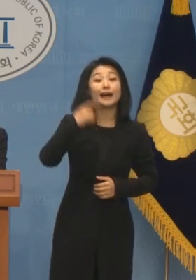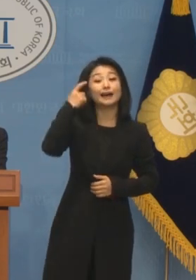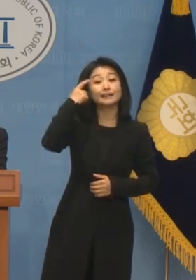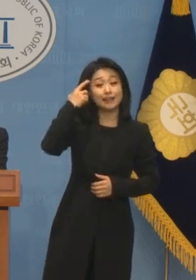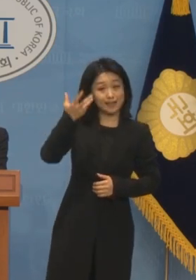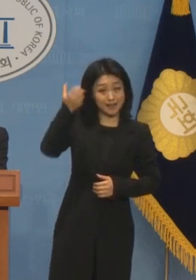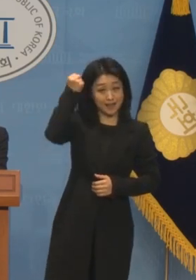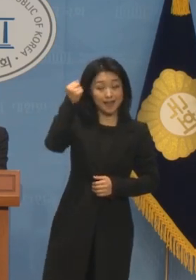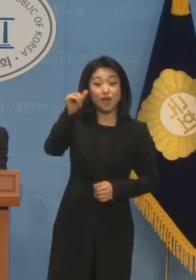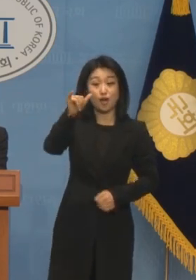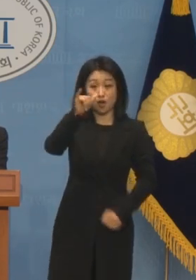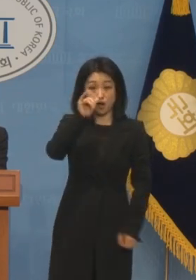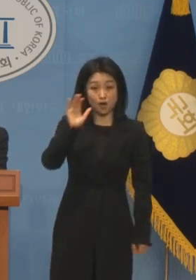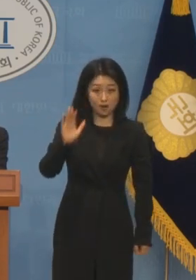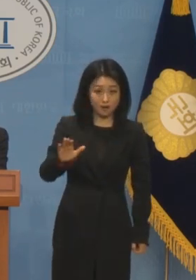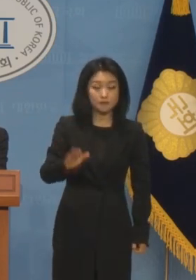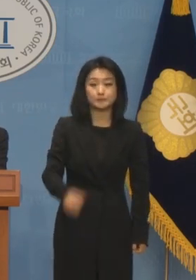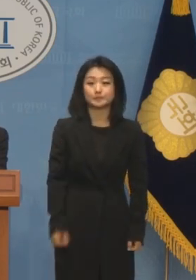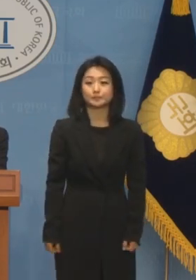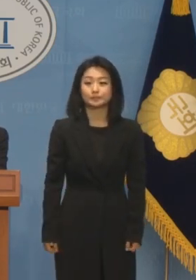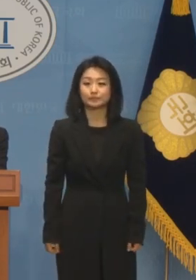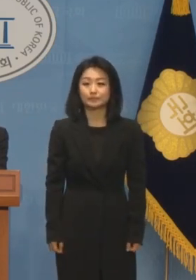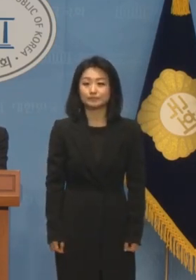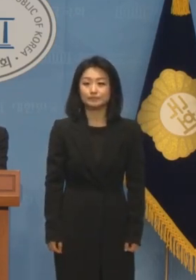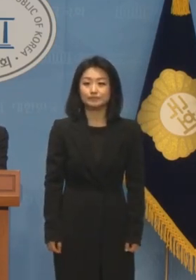한치 의심이 없었습니다.